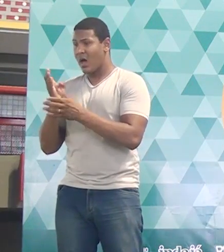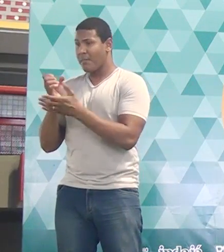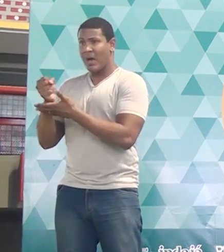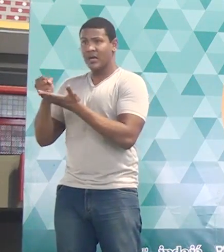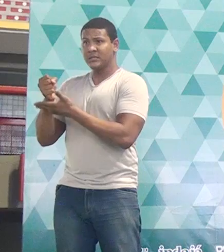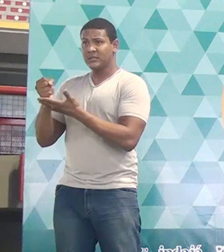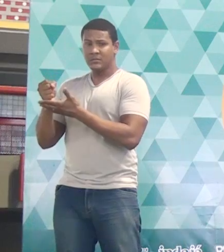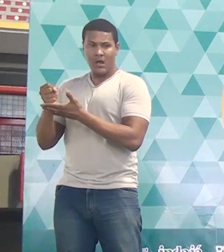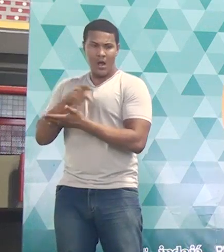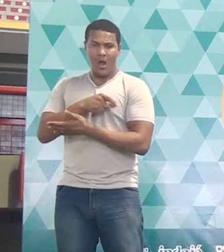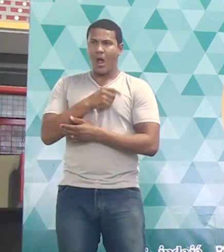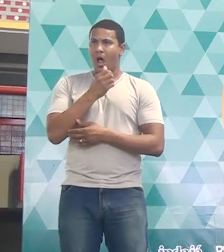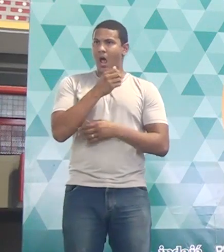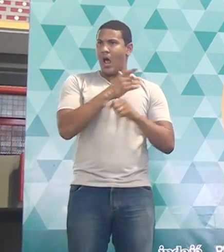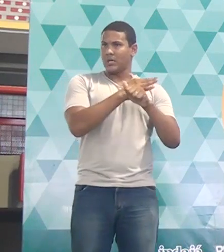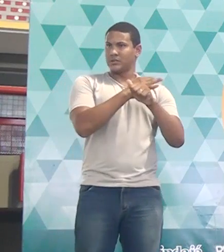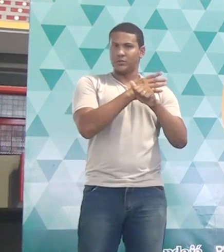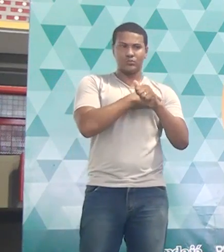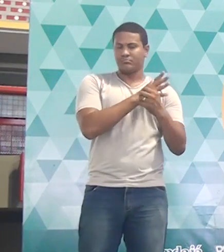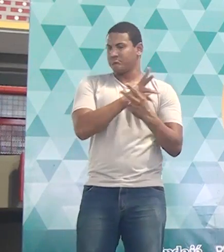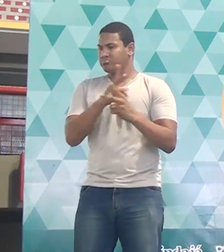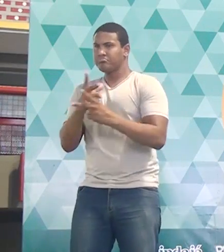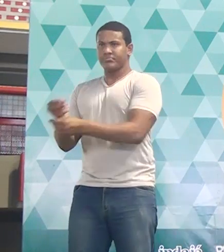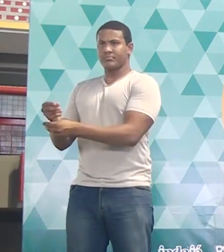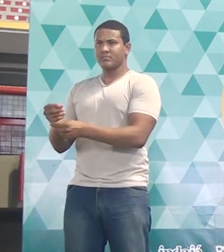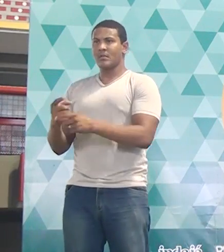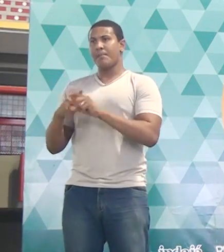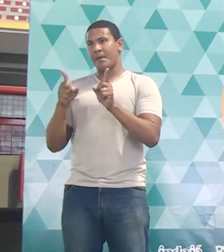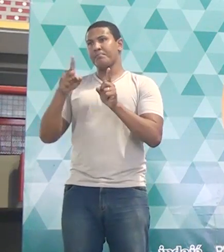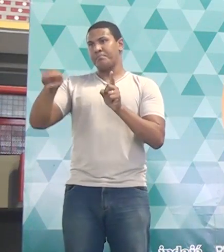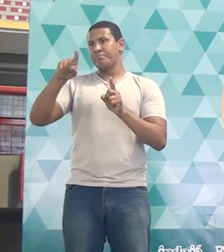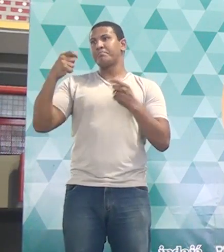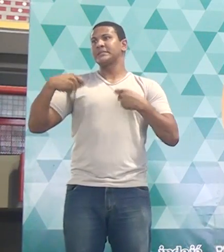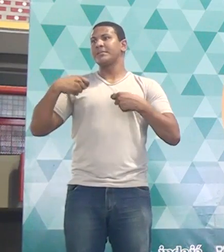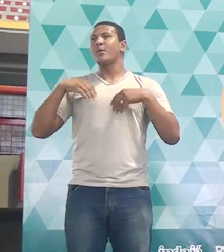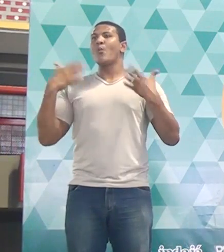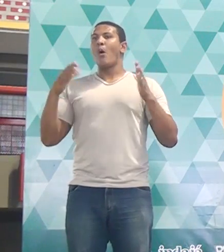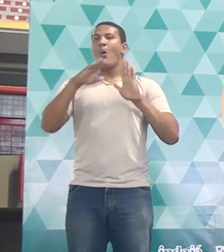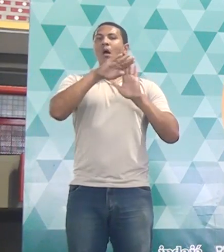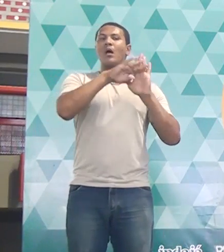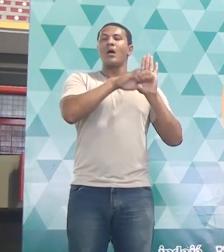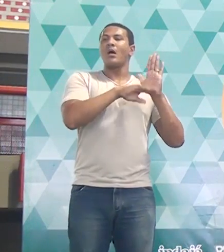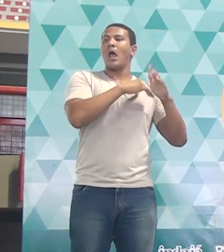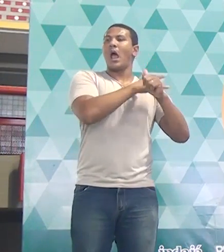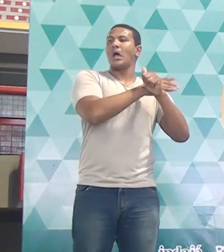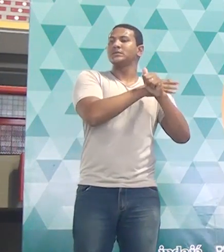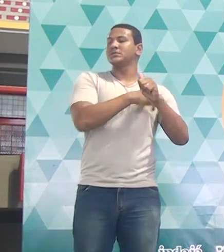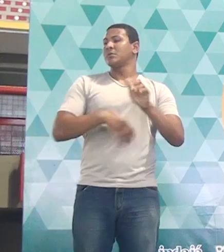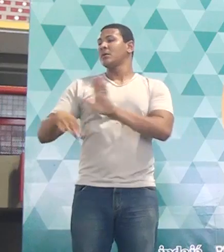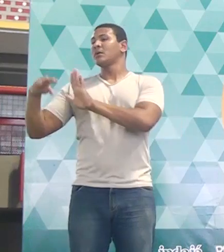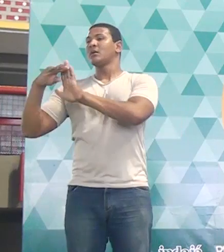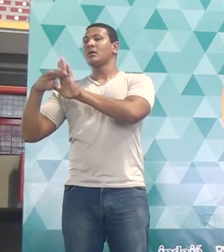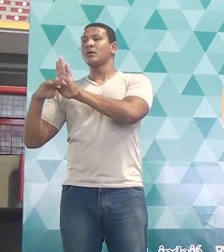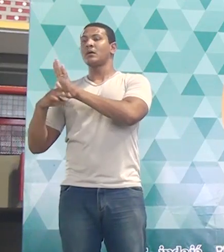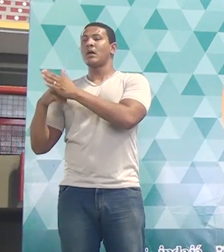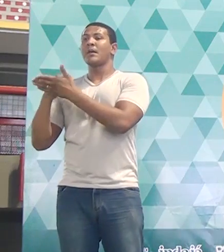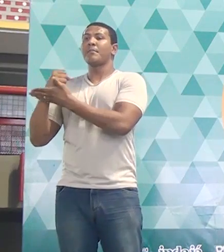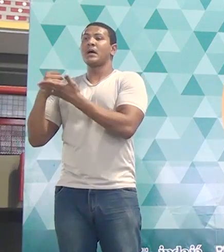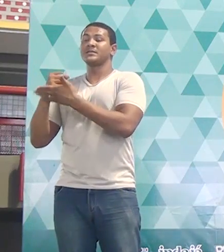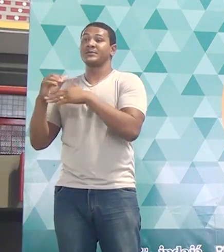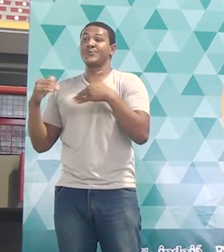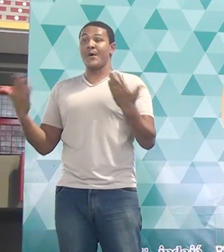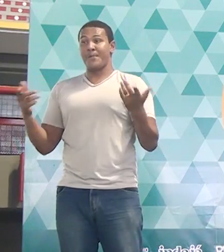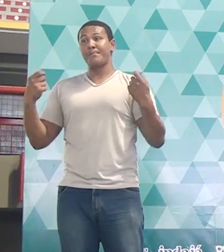o outro. Agora você tem que saber o que é ácido e o que é base no dia a dia. Senão você, por exemplo,